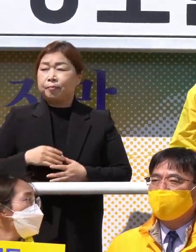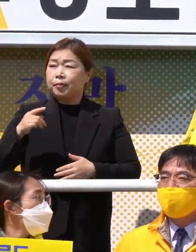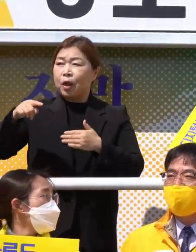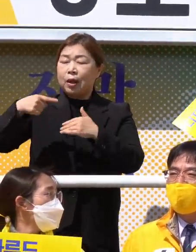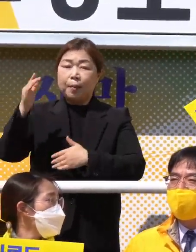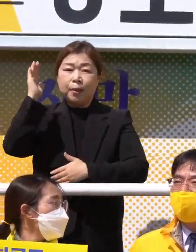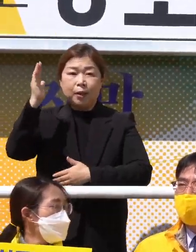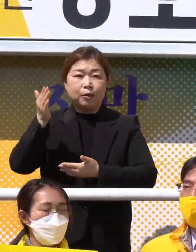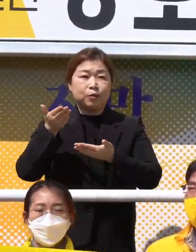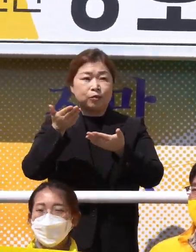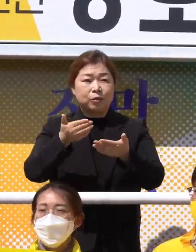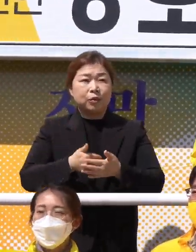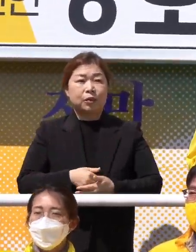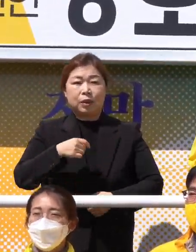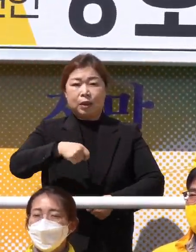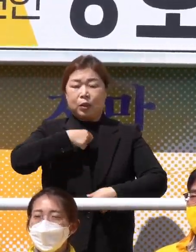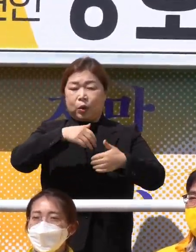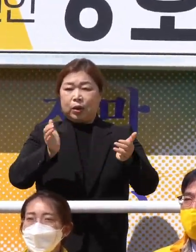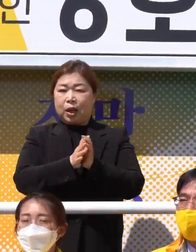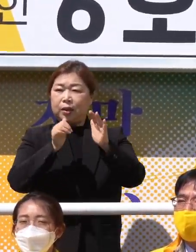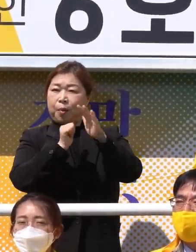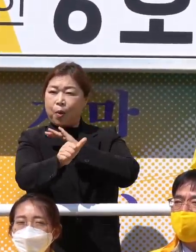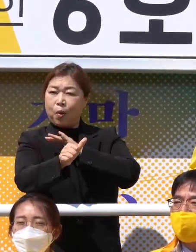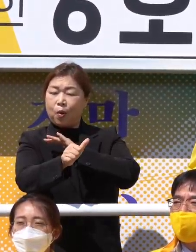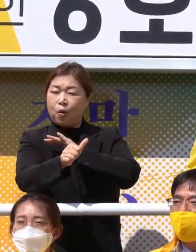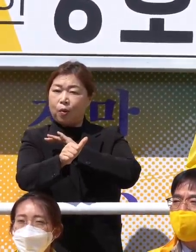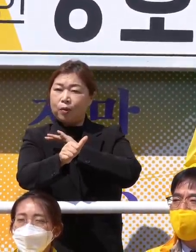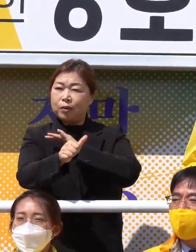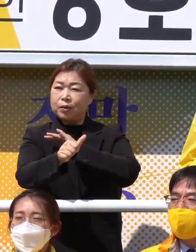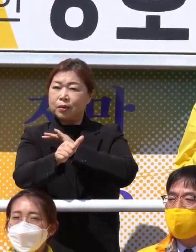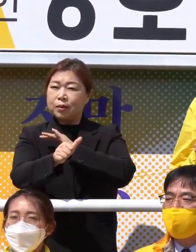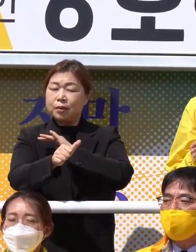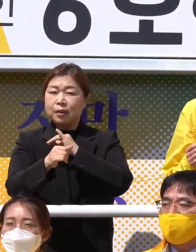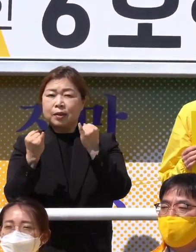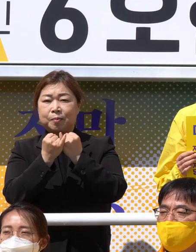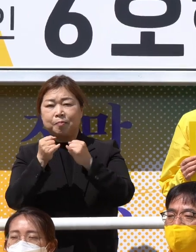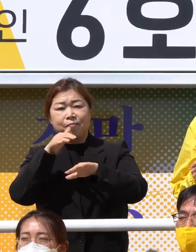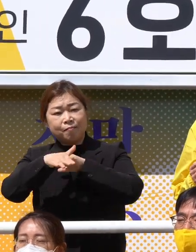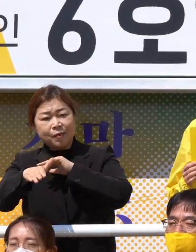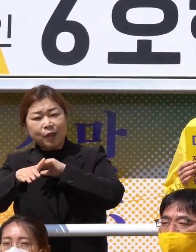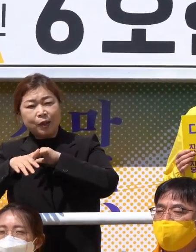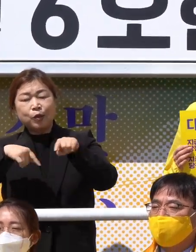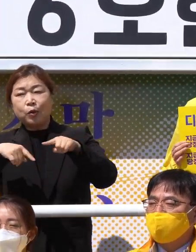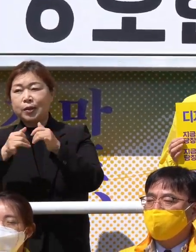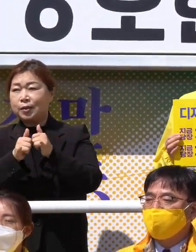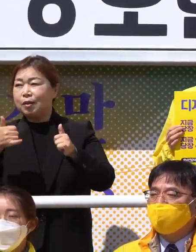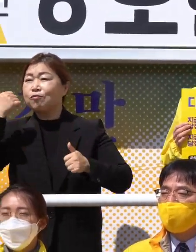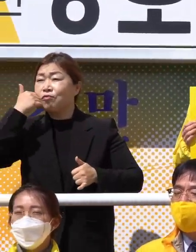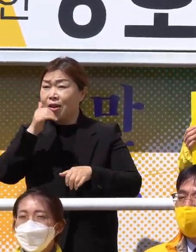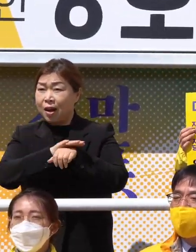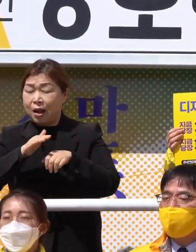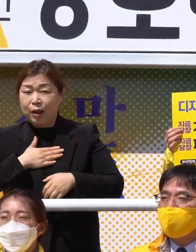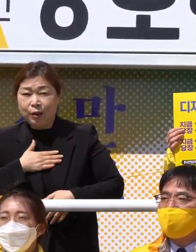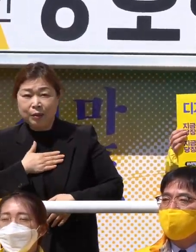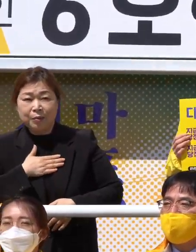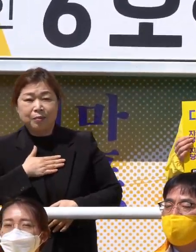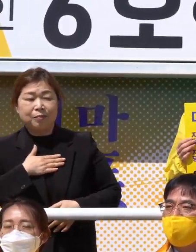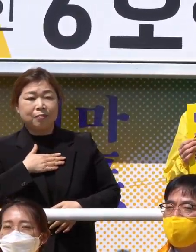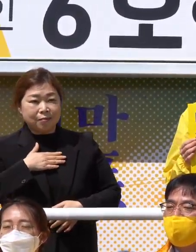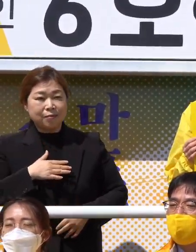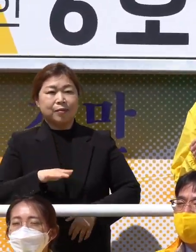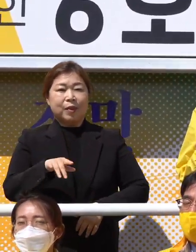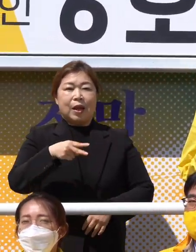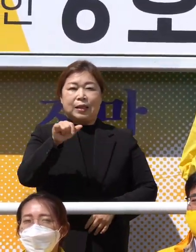그다음 발언은 네, 정의당의 대표적인 여성 정치인이자 페미니스트 정치인입니다. 어느 분인지 다들 아시겠죠? 네,